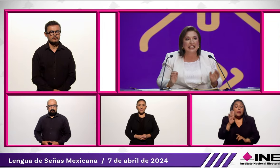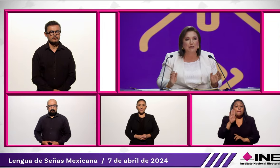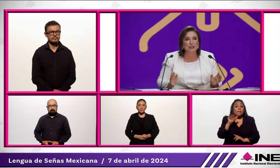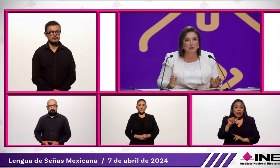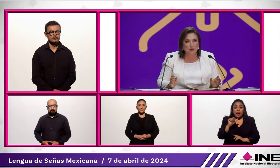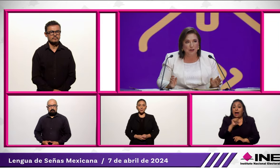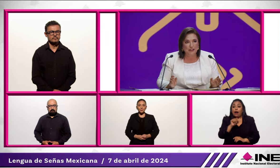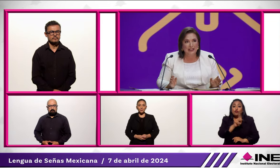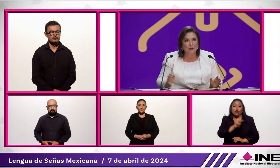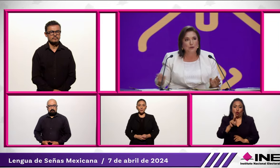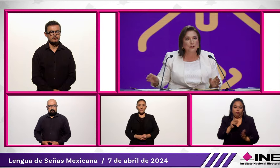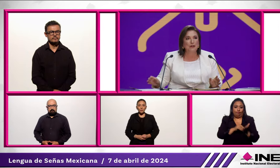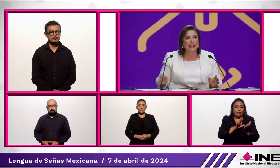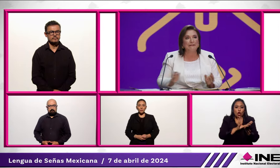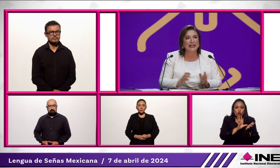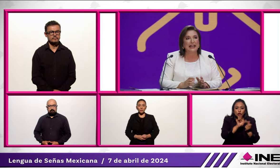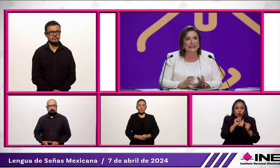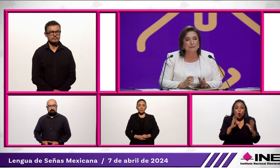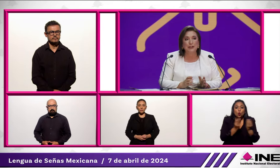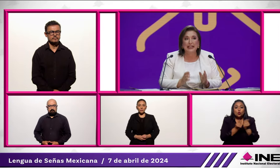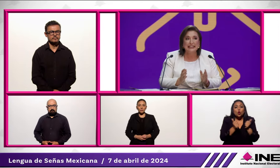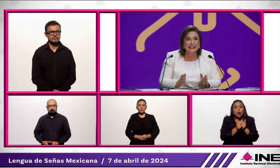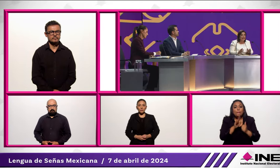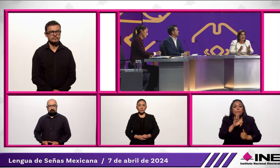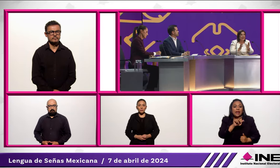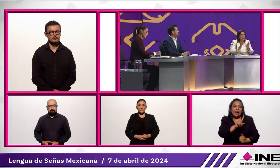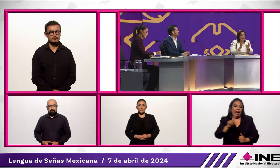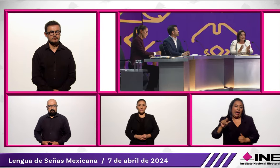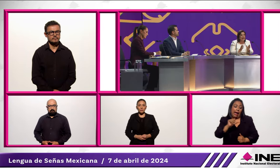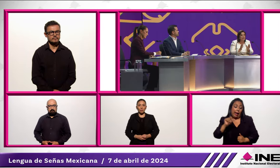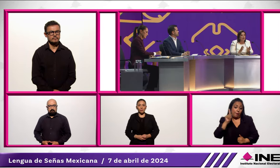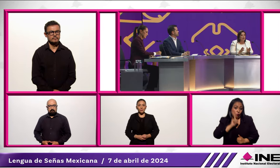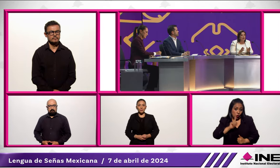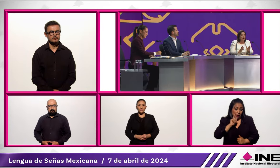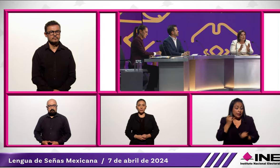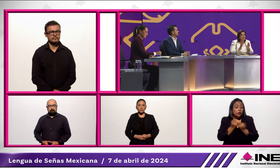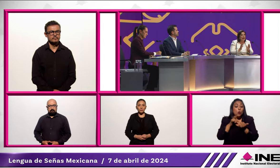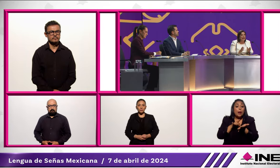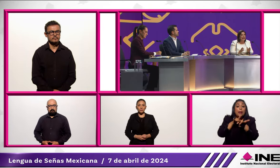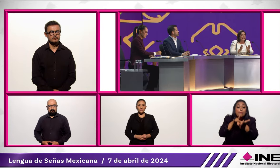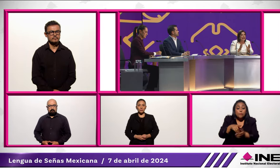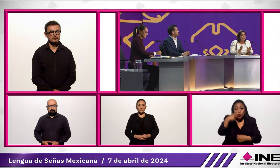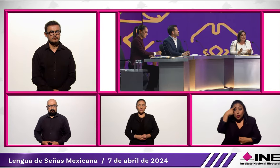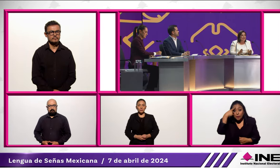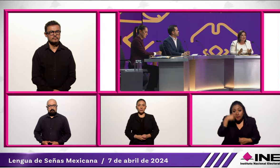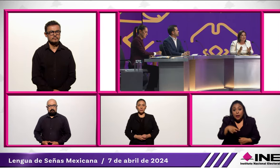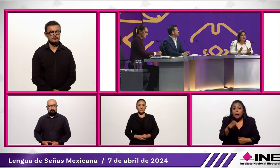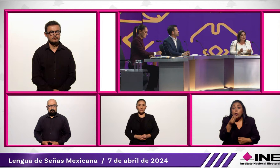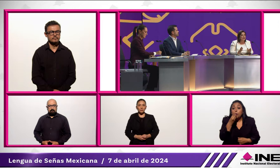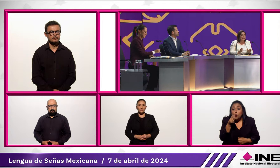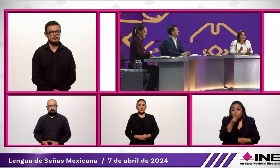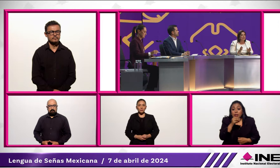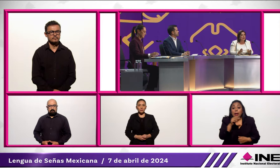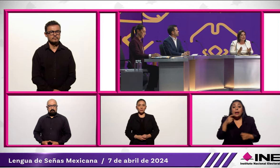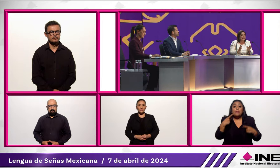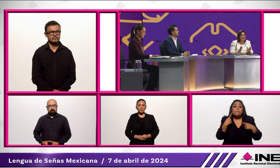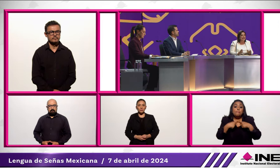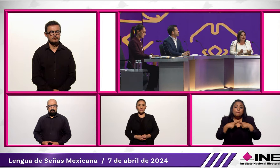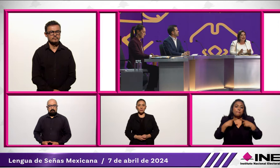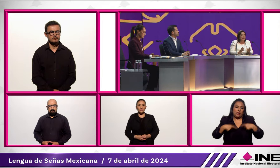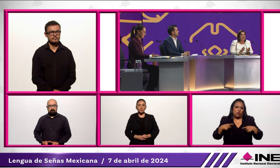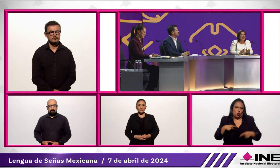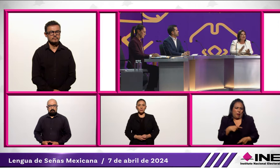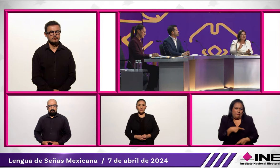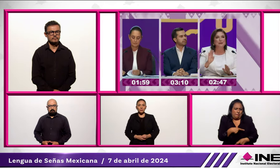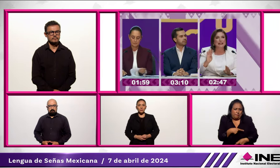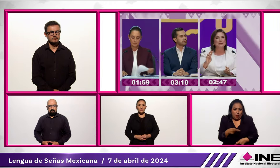universal a la Constitución, junto con la beca a las mujeres, y también el apoyo para la alimentación en personas de pobreza